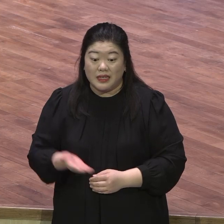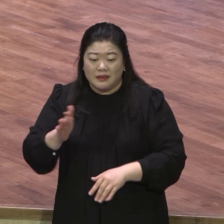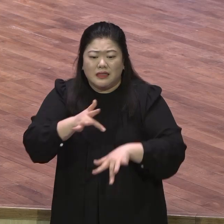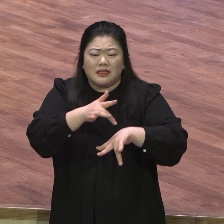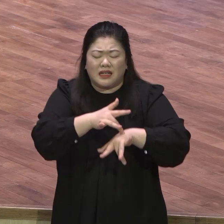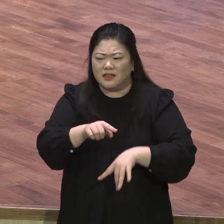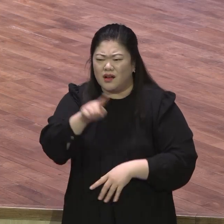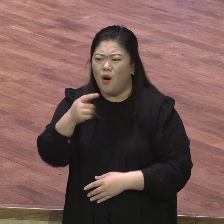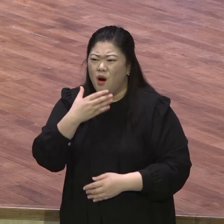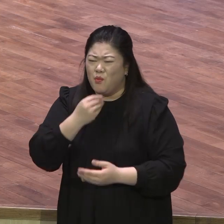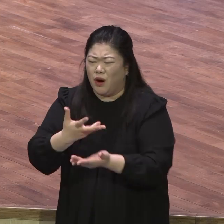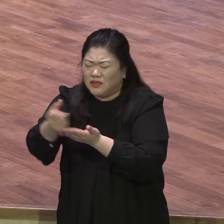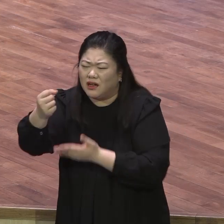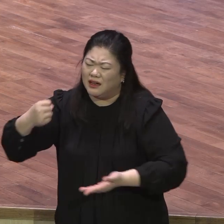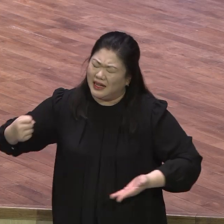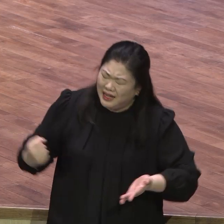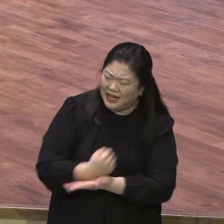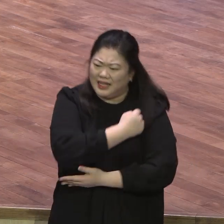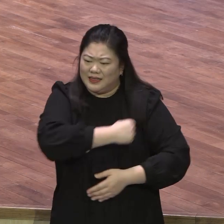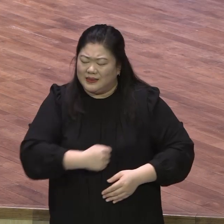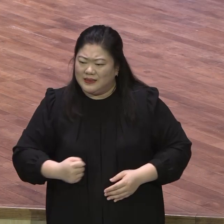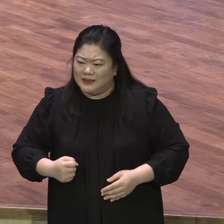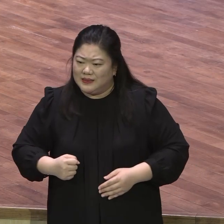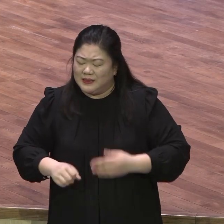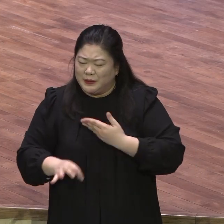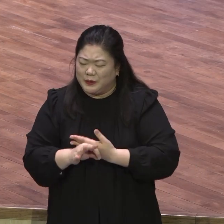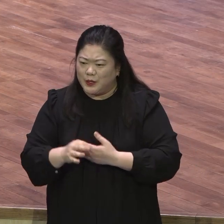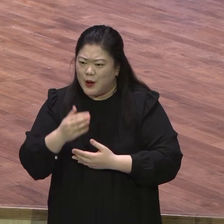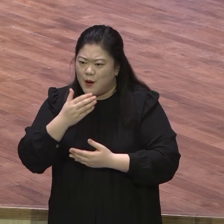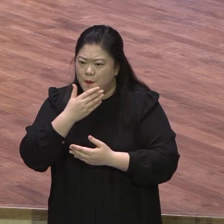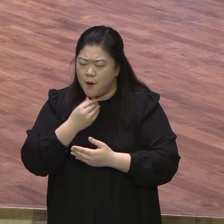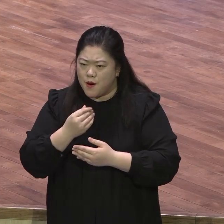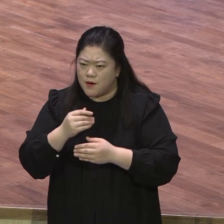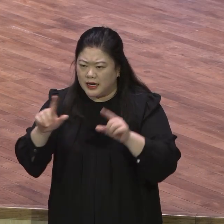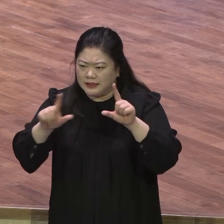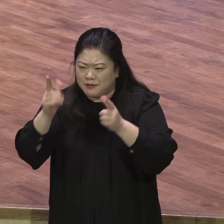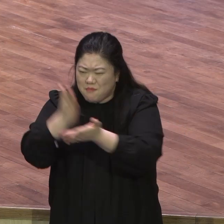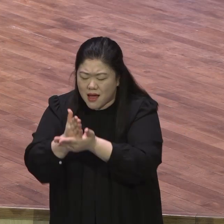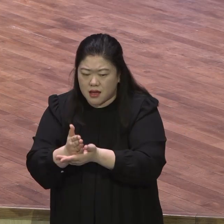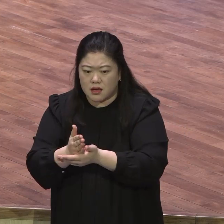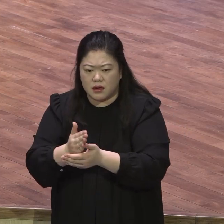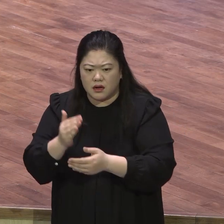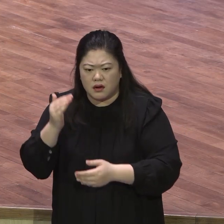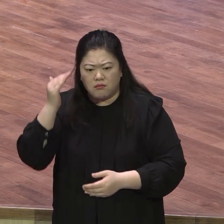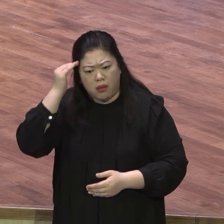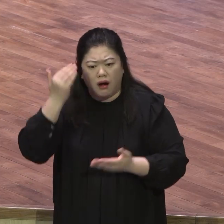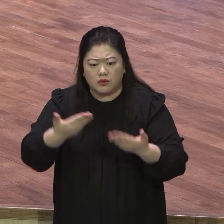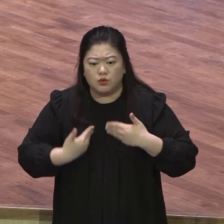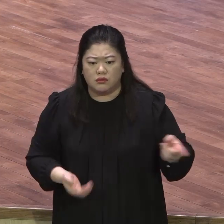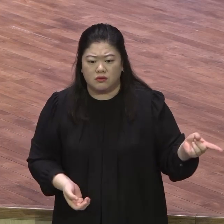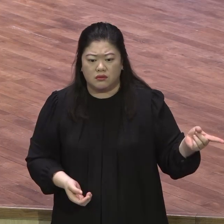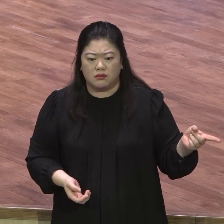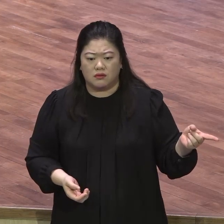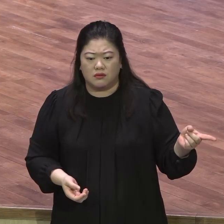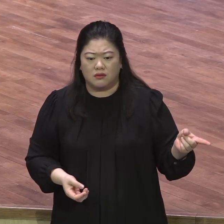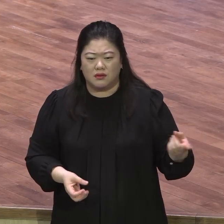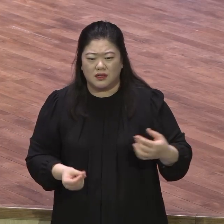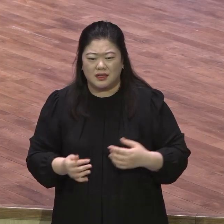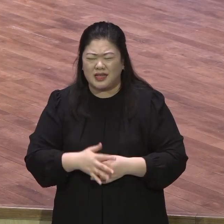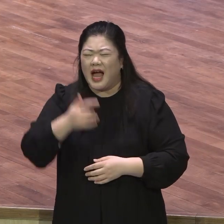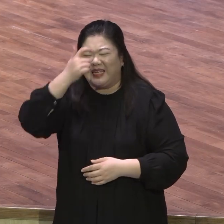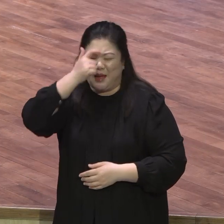못하도록 누르지 못하도록 계속 세상 끝까지 속이고 있어요. 힘 다 빼버려. 기도할 힘 다 빼고 예배할 힘 다